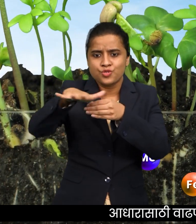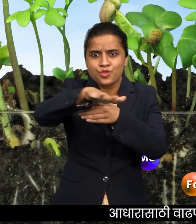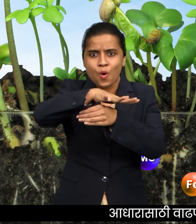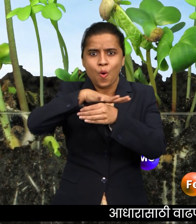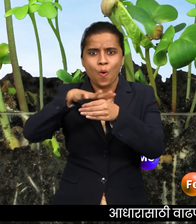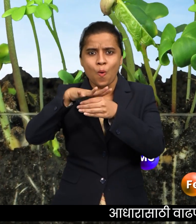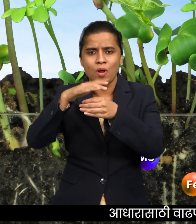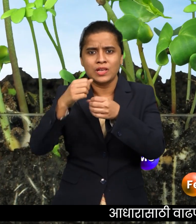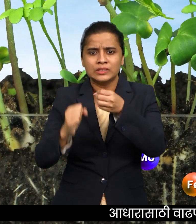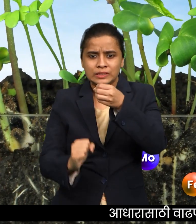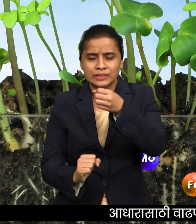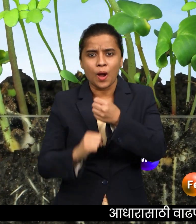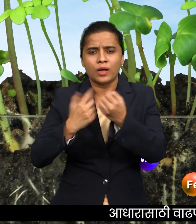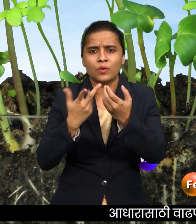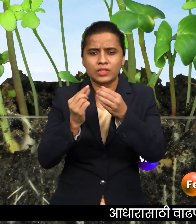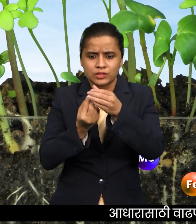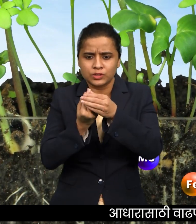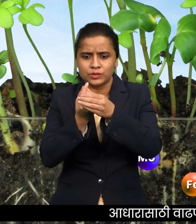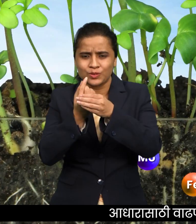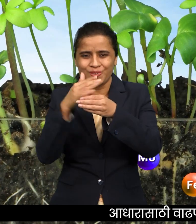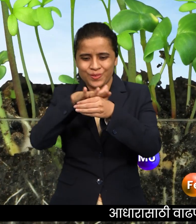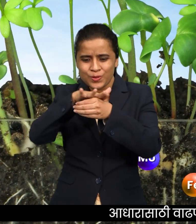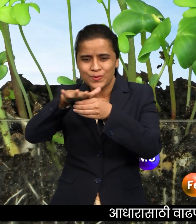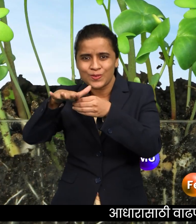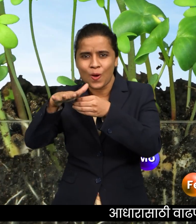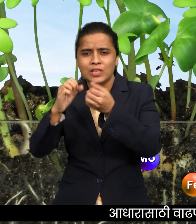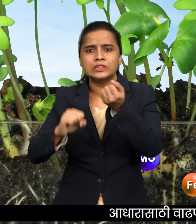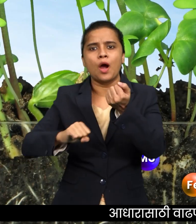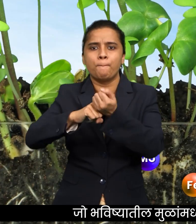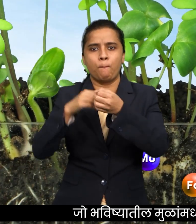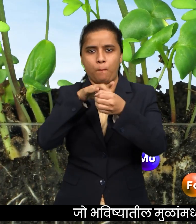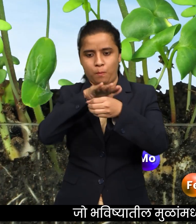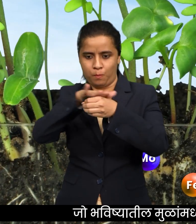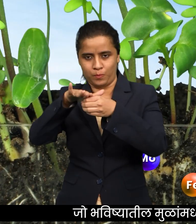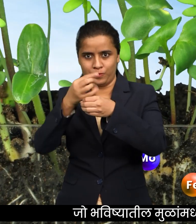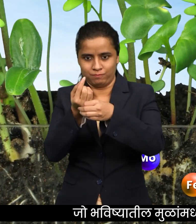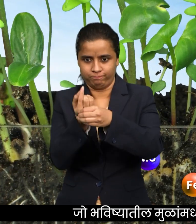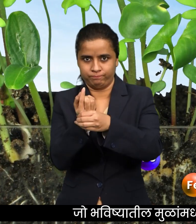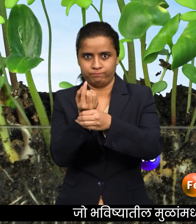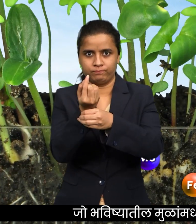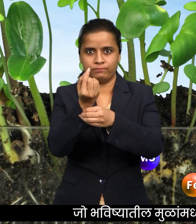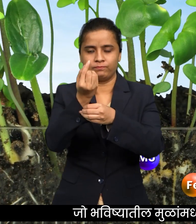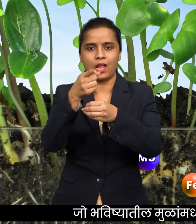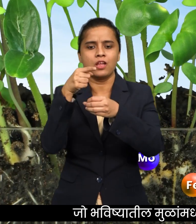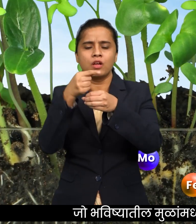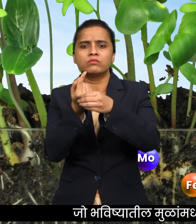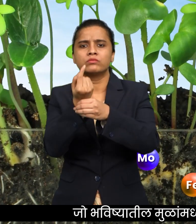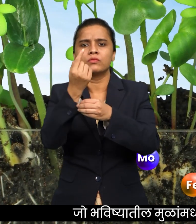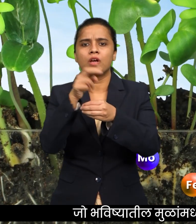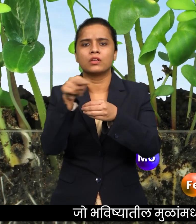जमिनीकडे आधारासाठी वाढणारा भाग म्हणजे रॅडिकल, जो भविष्यातील